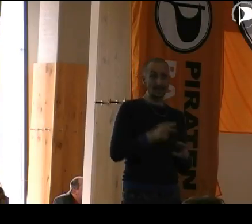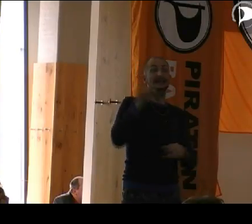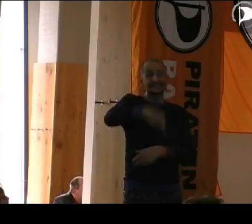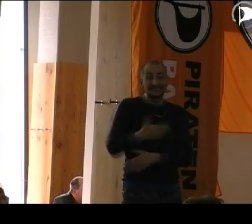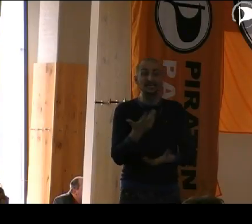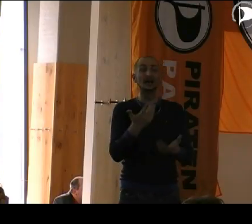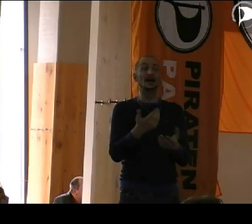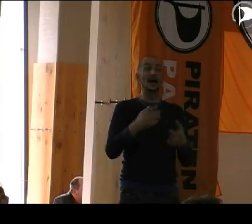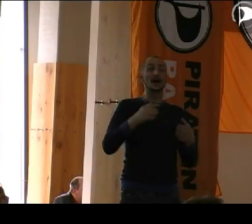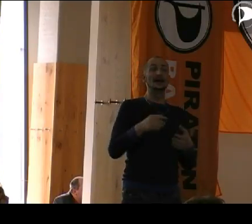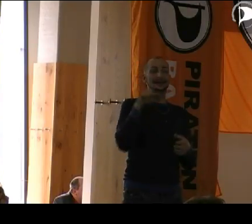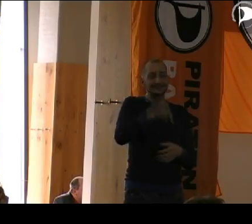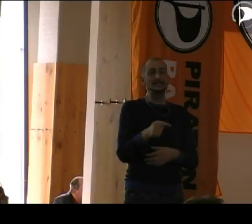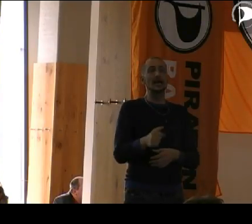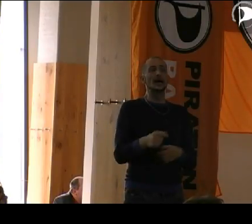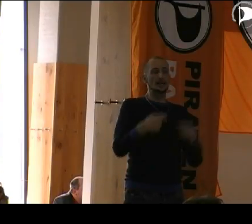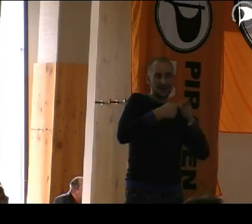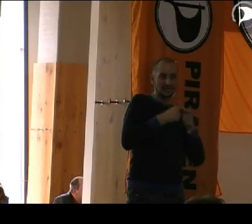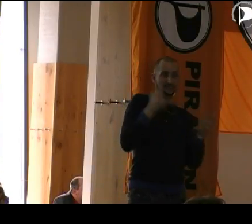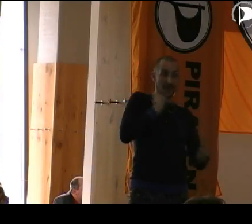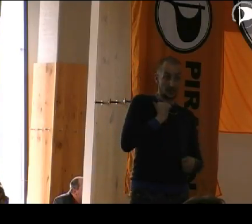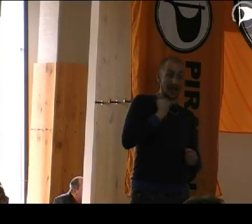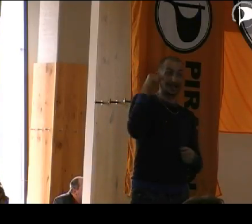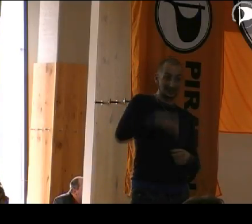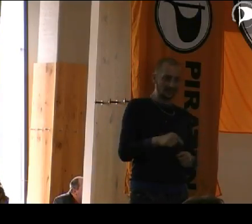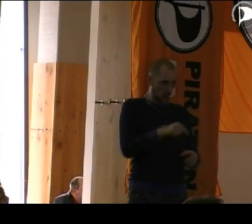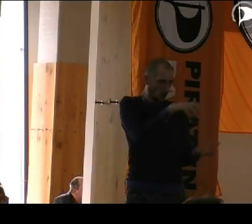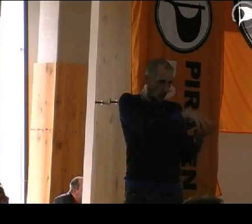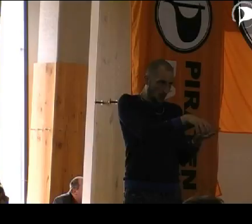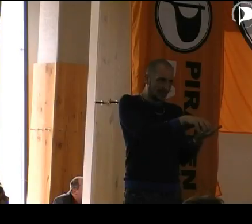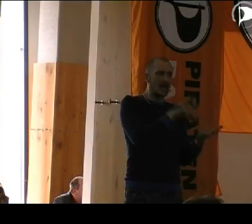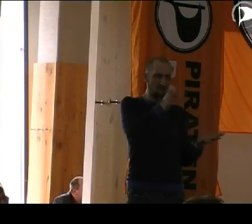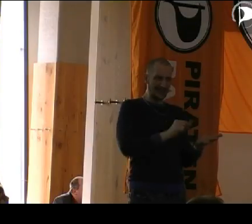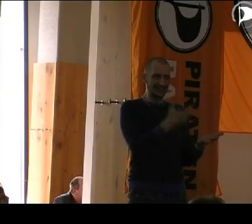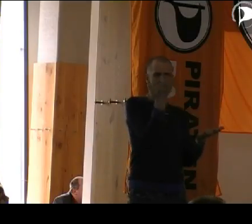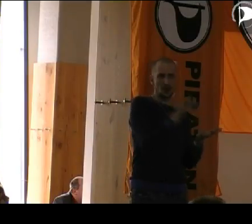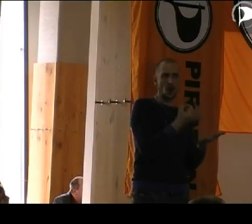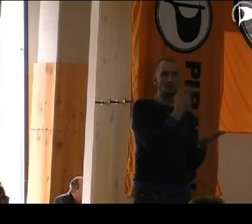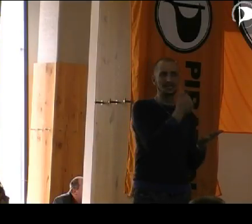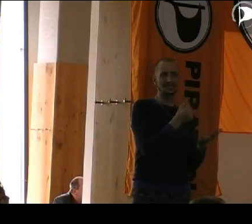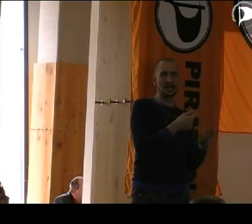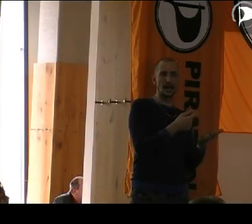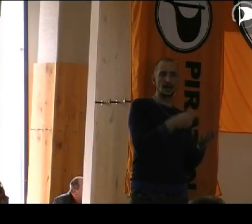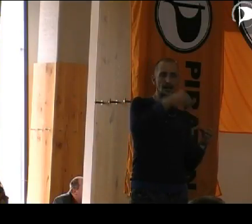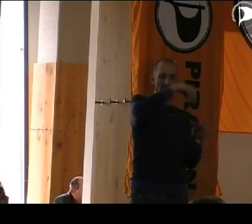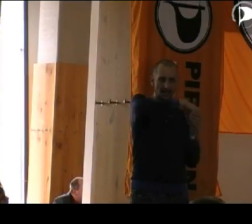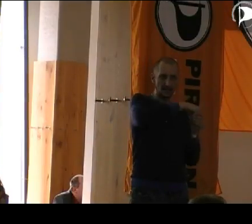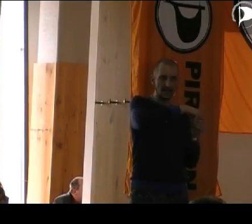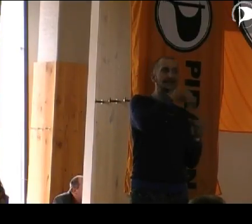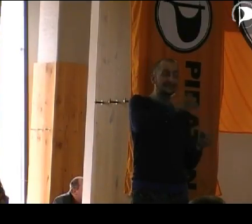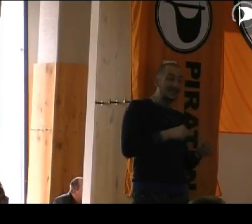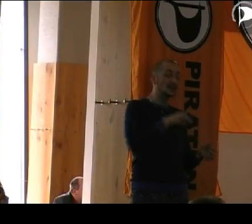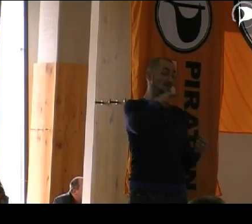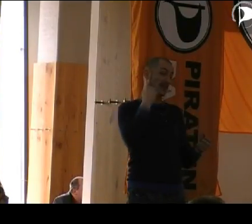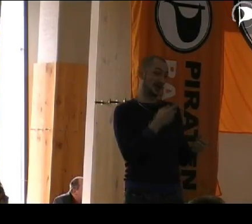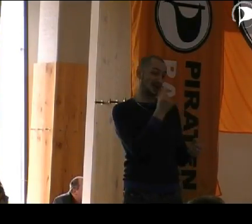der mitgliedsbeiträge und der mainboard vor ort wenig bedarf nach finanziellen mitteln besteht da noch mal zusätzlich extra viel geld